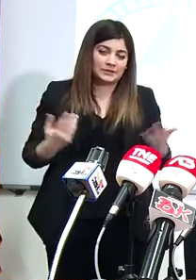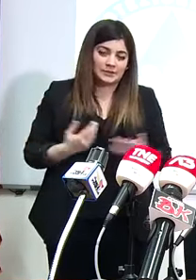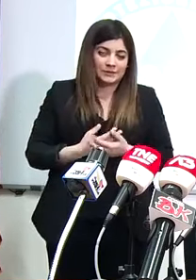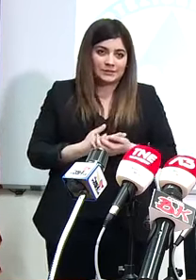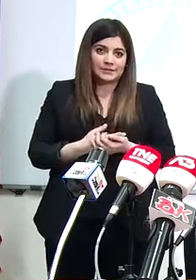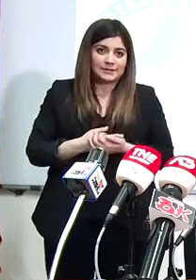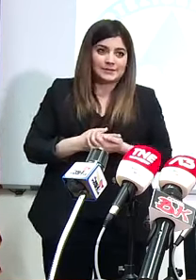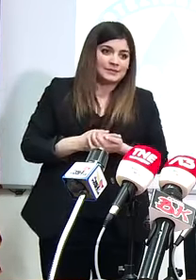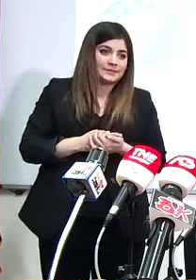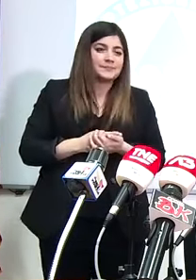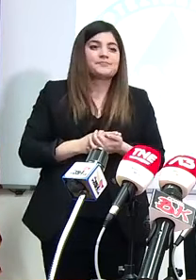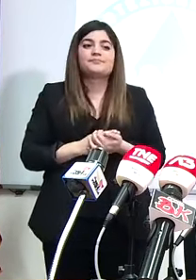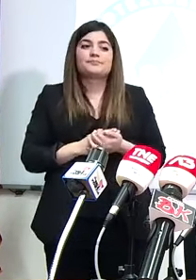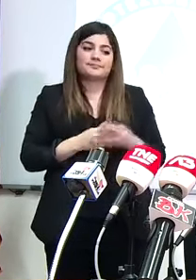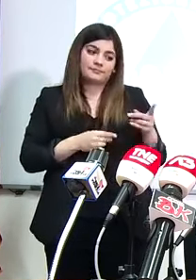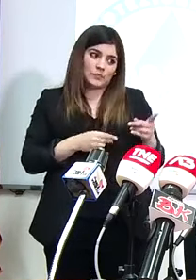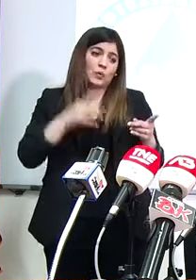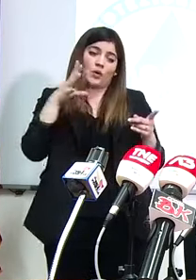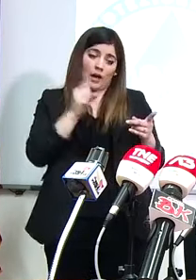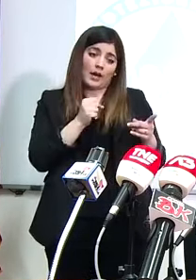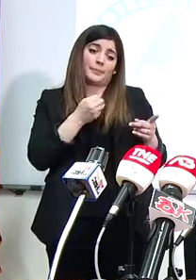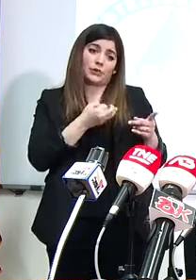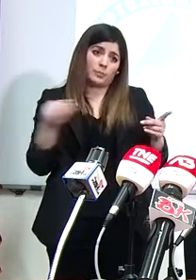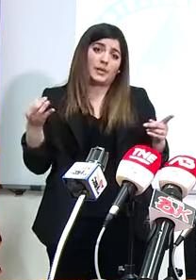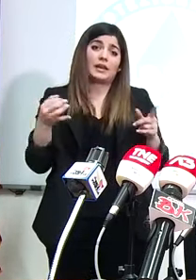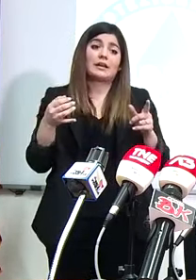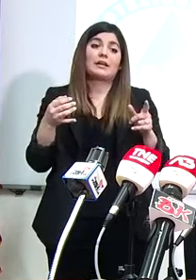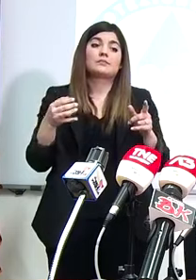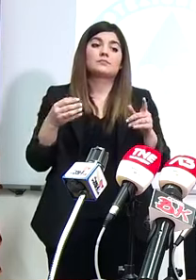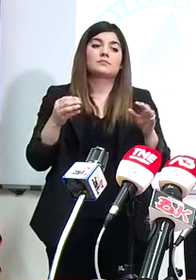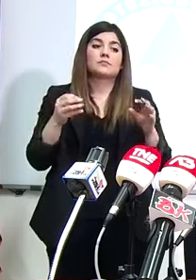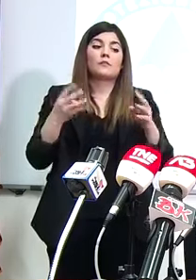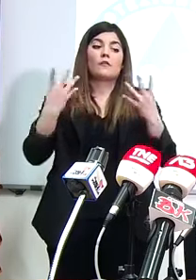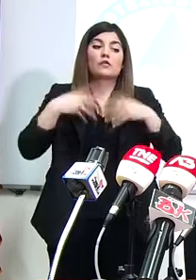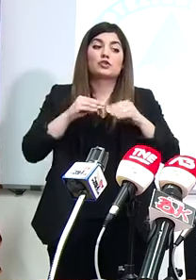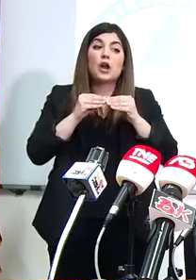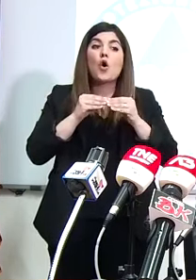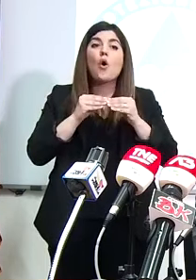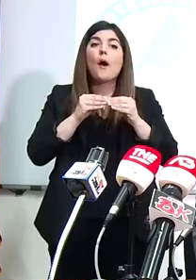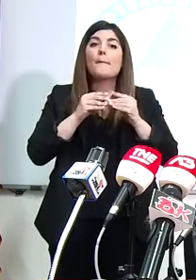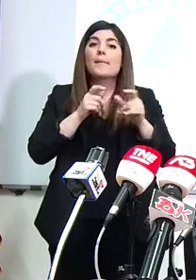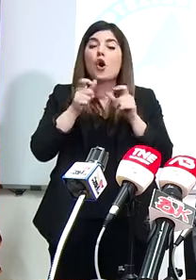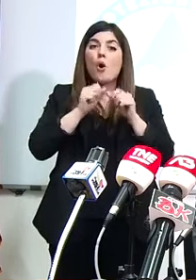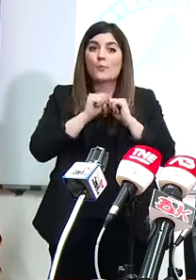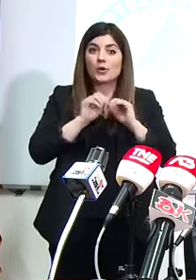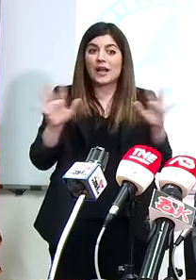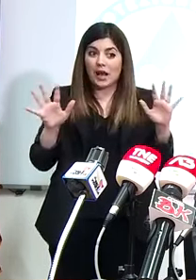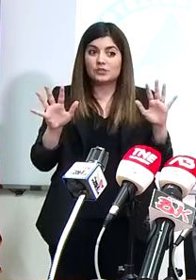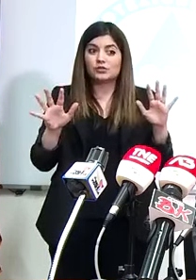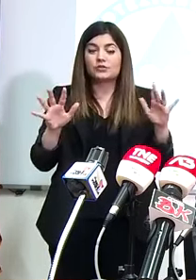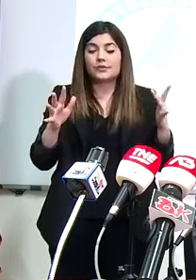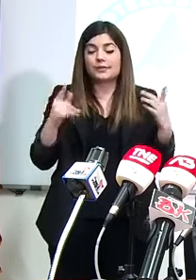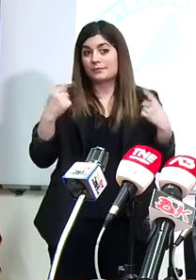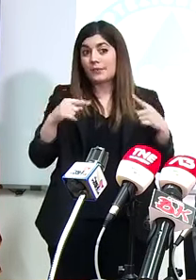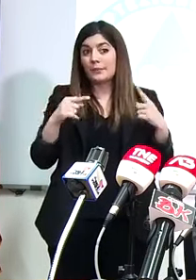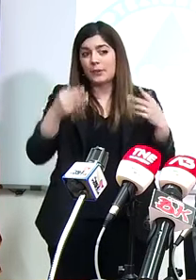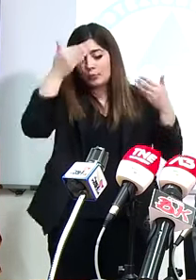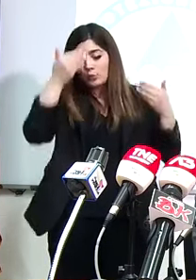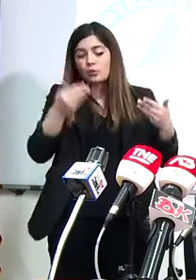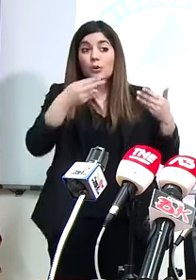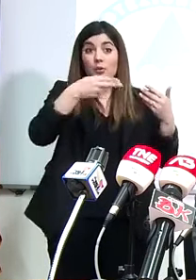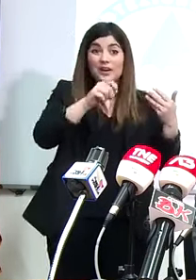pare che ha capito benissimo i meccanismi della comunicazione quindi sa che è purtroppo su questa vicenda dei nas e